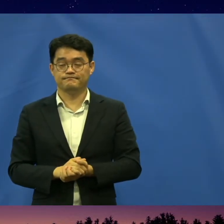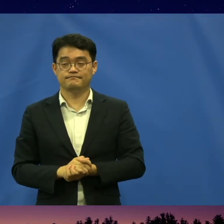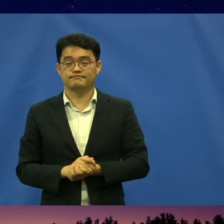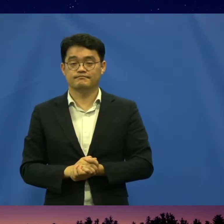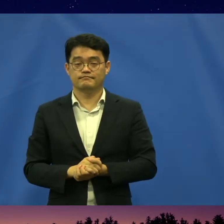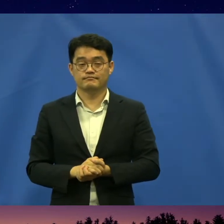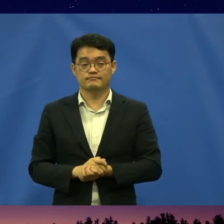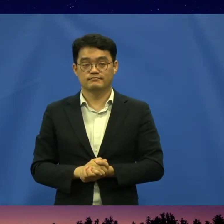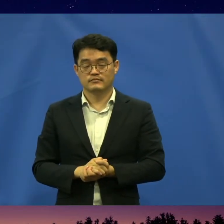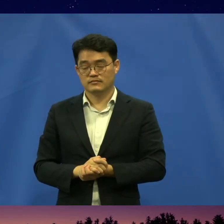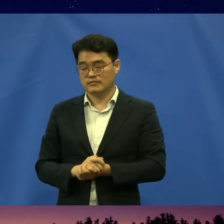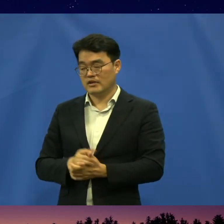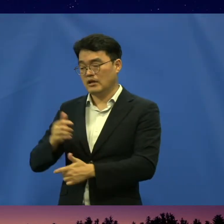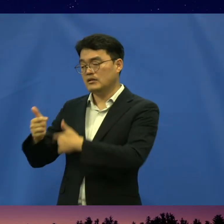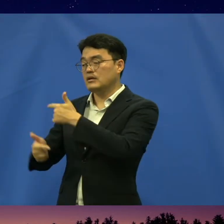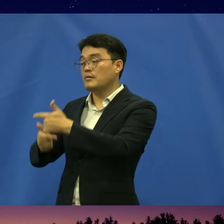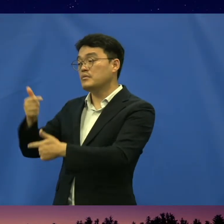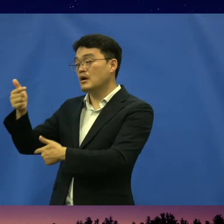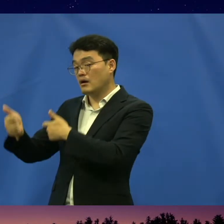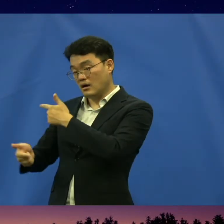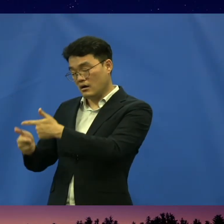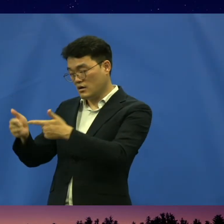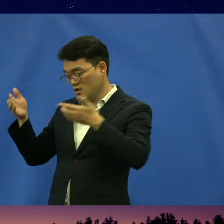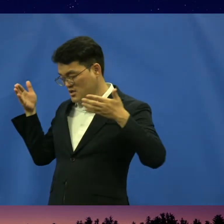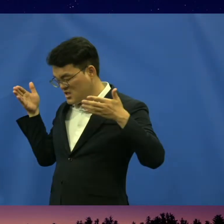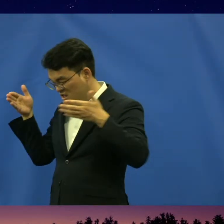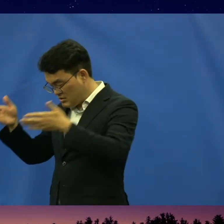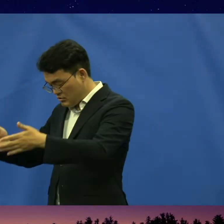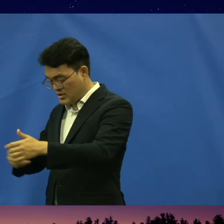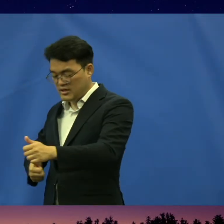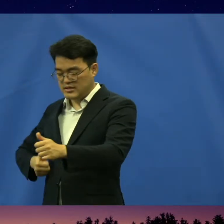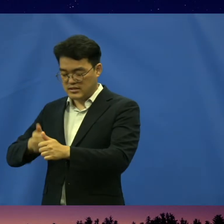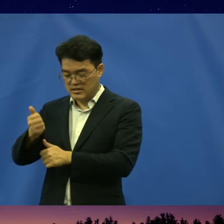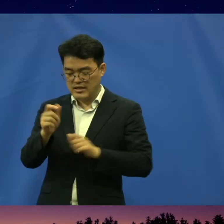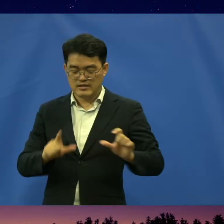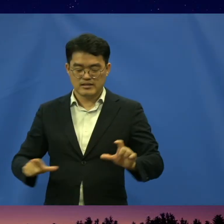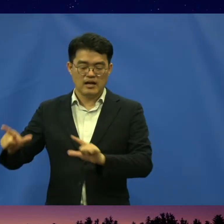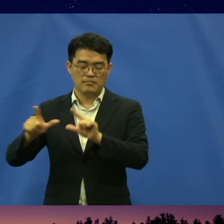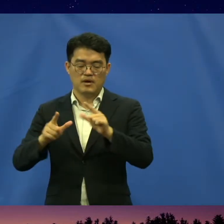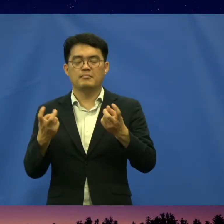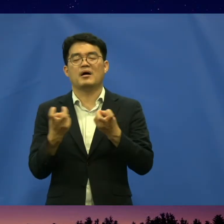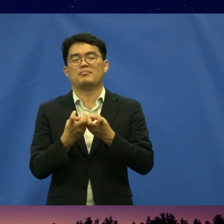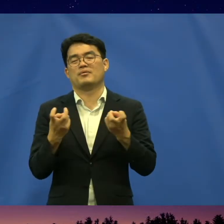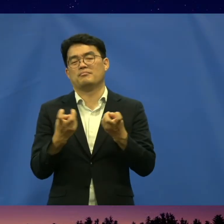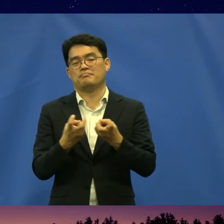이게 그의 삶의 비밀입니다. 느헤미야의 삶의 비밀은 기도예요. 그는